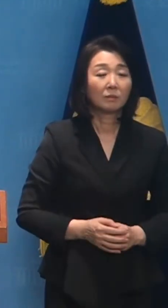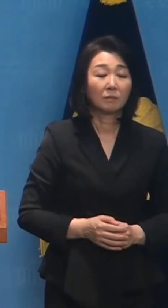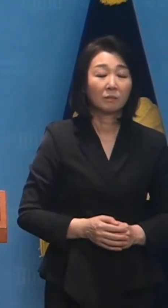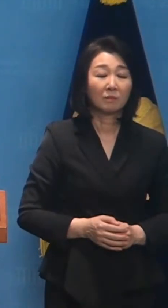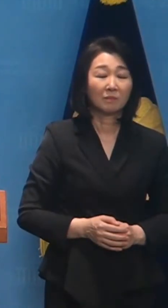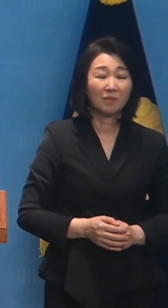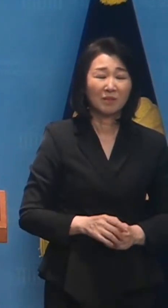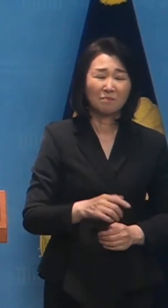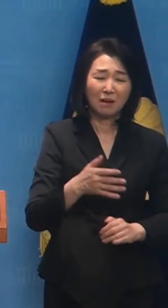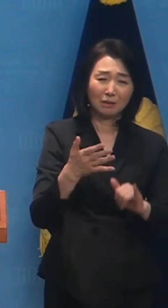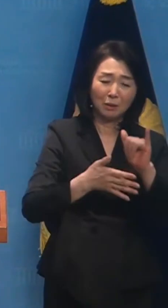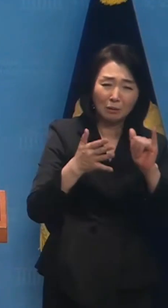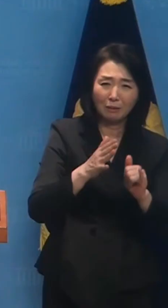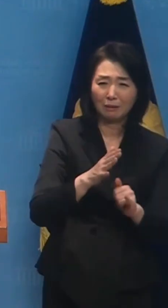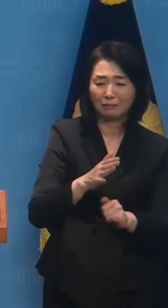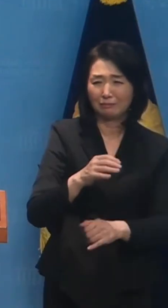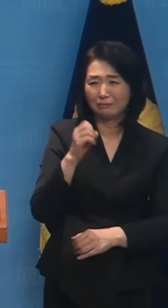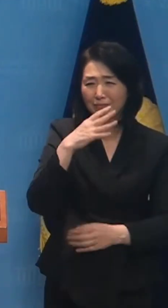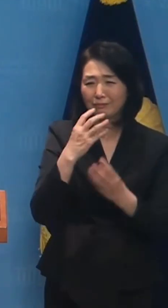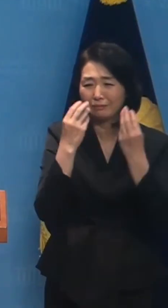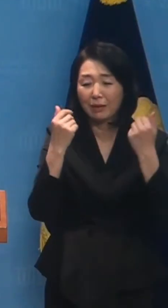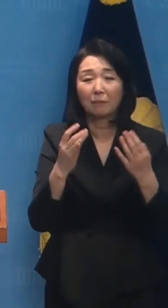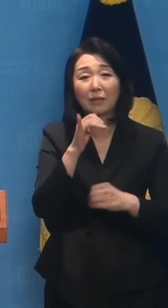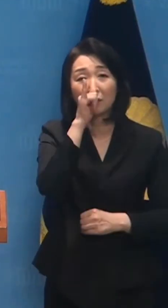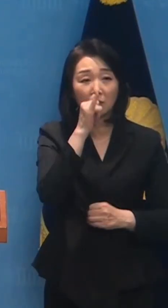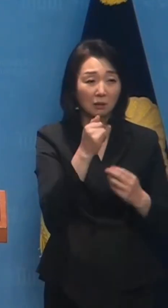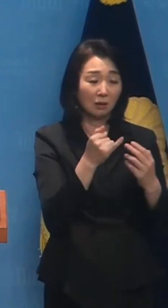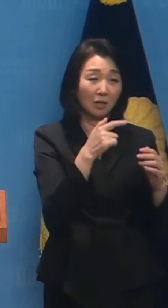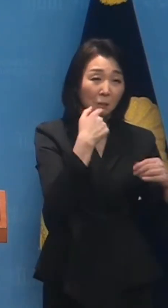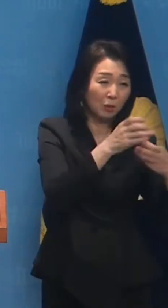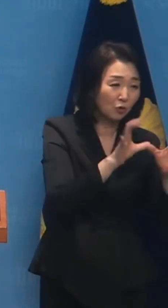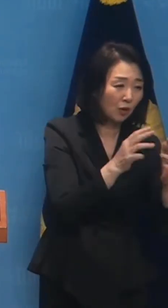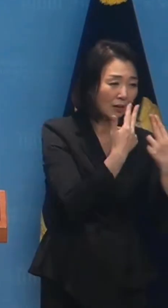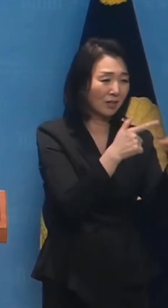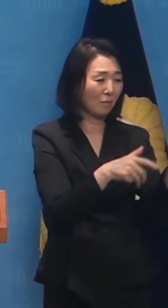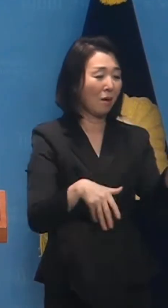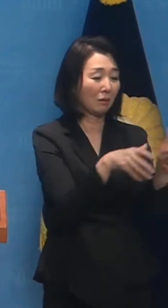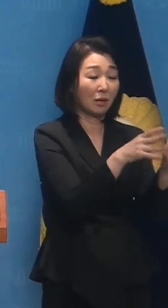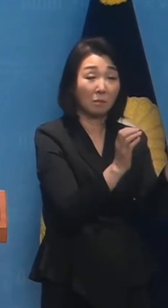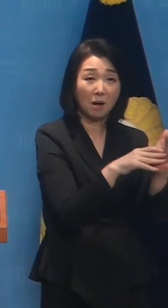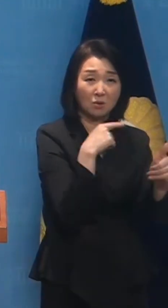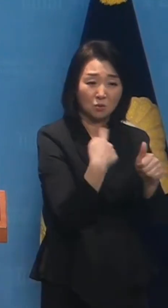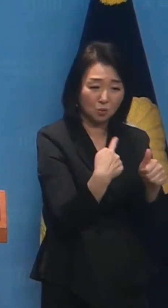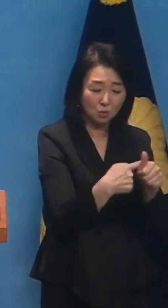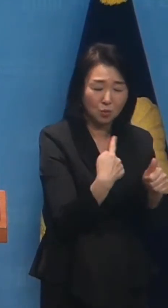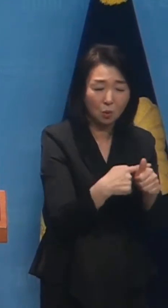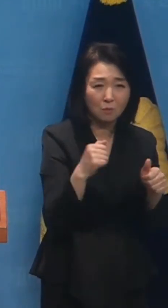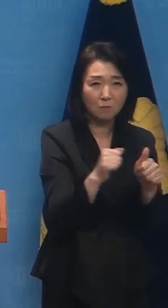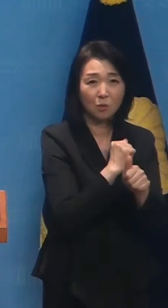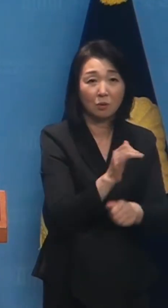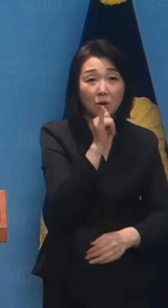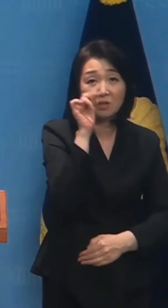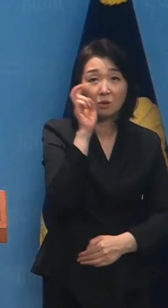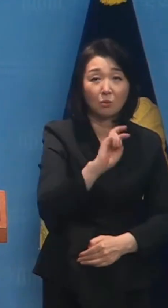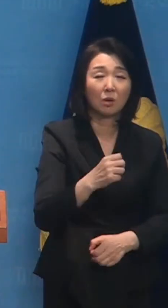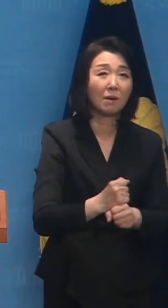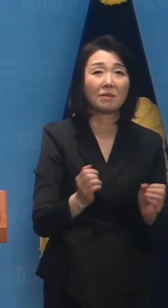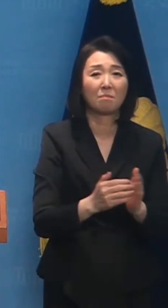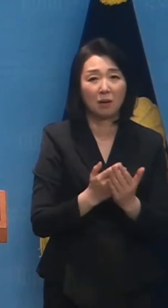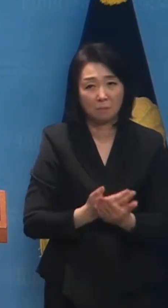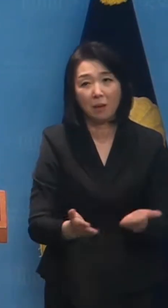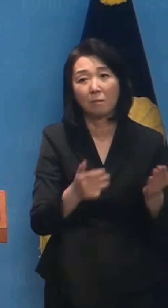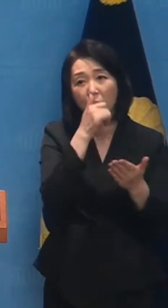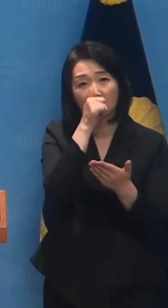어준이 떠준이 채널은 민주당과 이재명 후보를 타겟으로 삼아 저속한 욕설과 폭력 묘사가 담긴 노래를 제작,